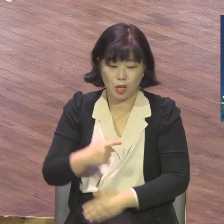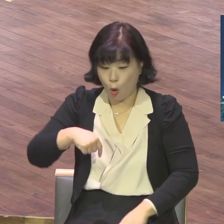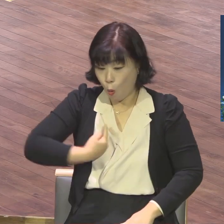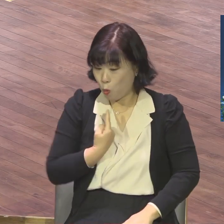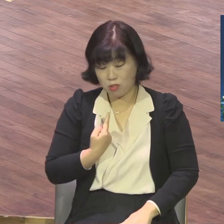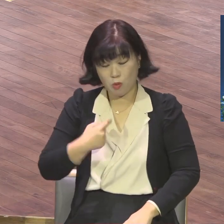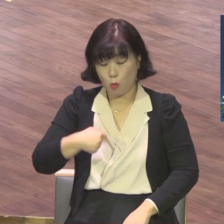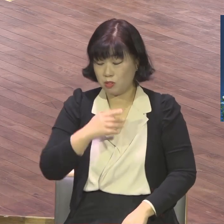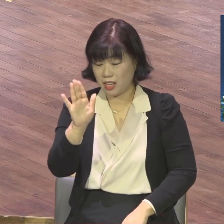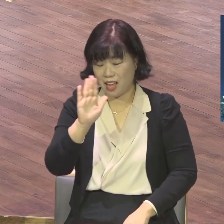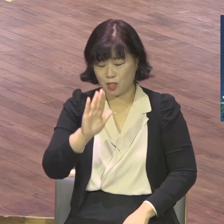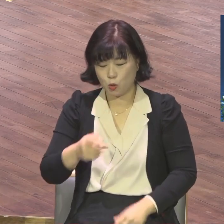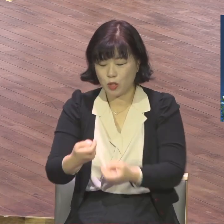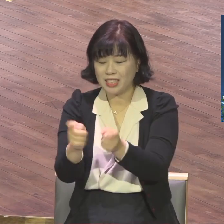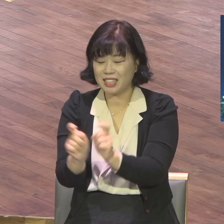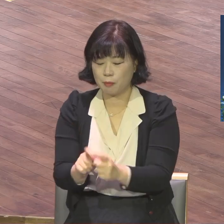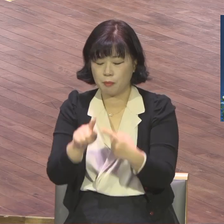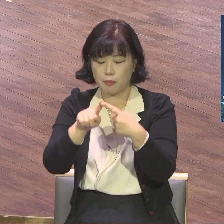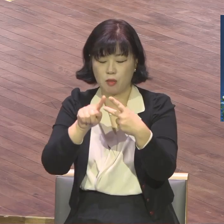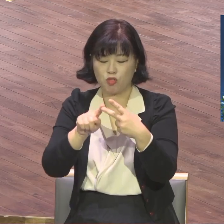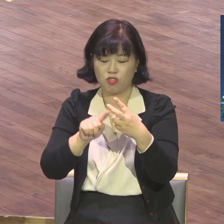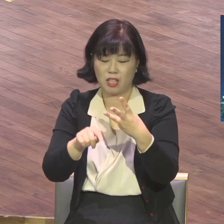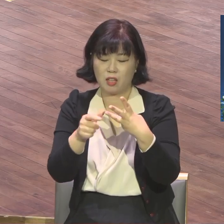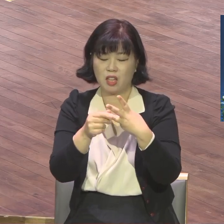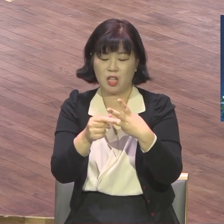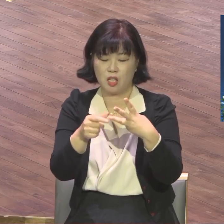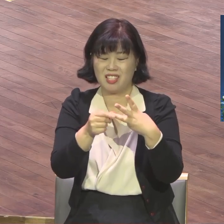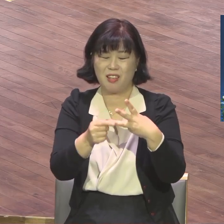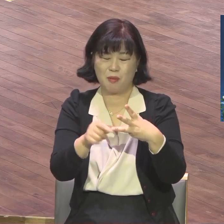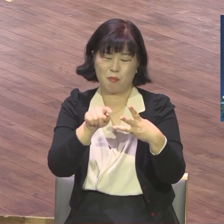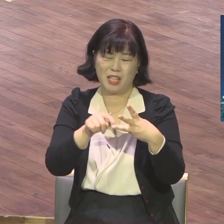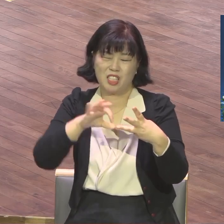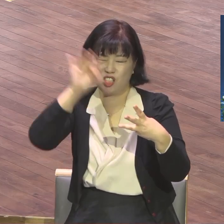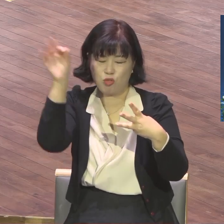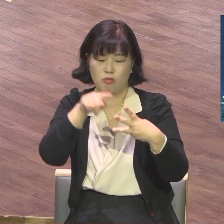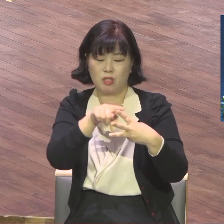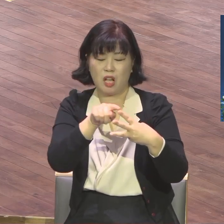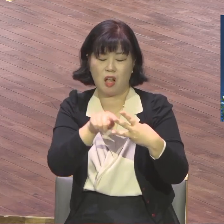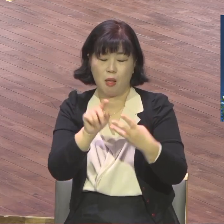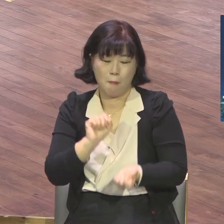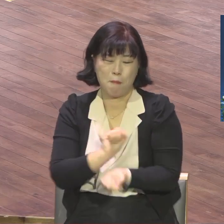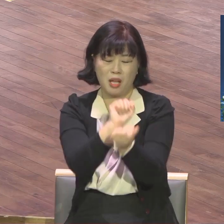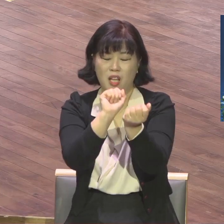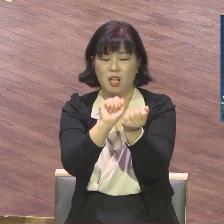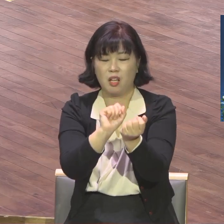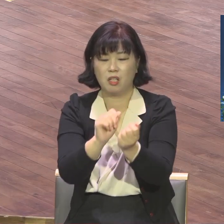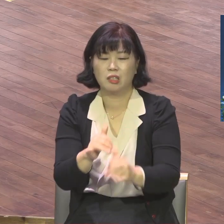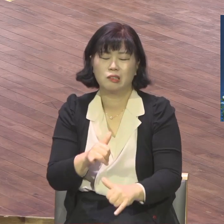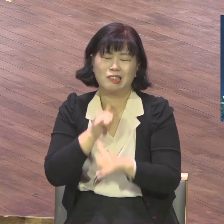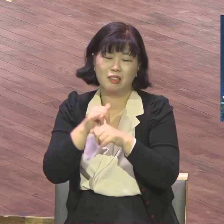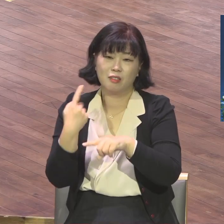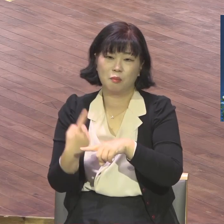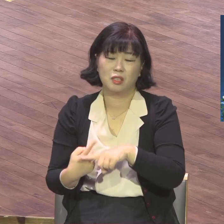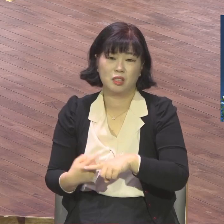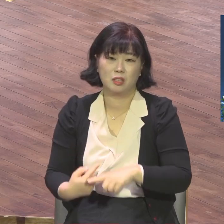살 때도요 이런 순간 방심이 있으면 순간 방심 0.01초